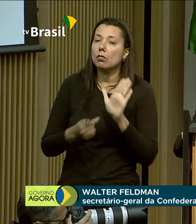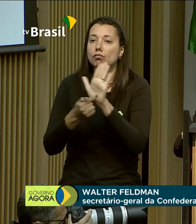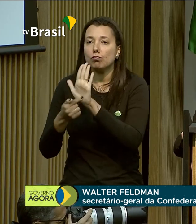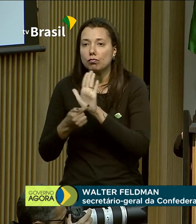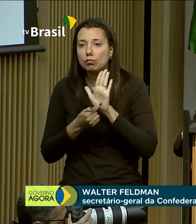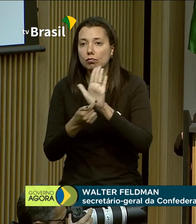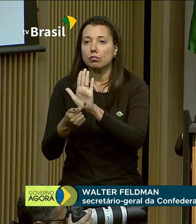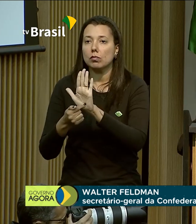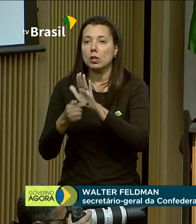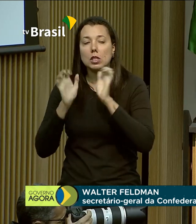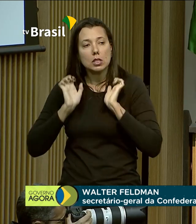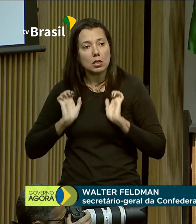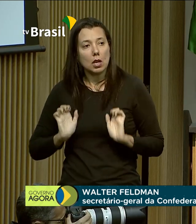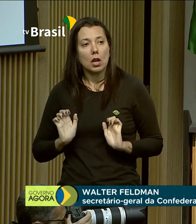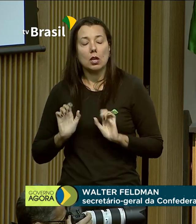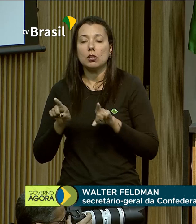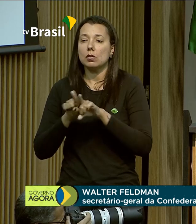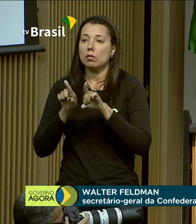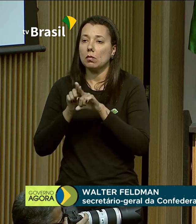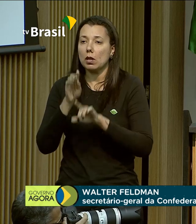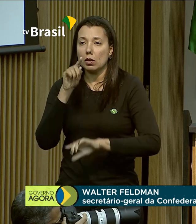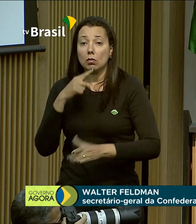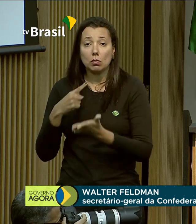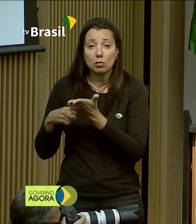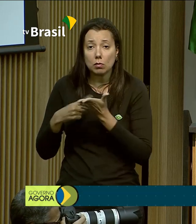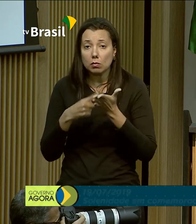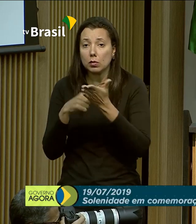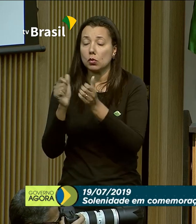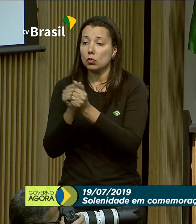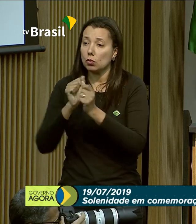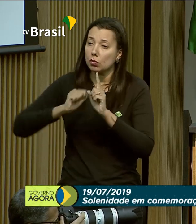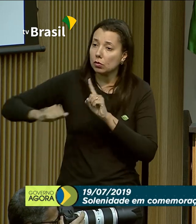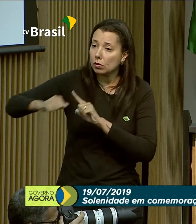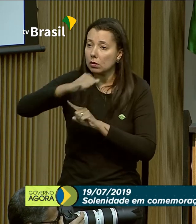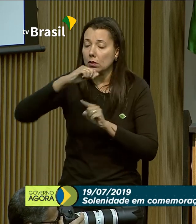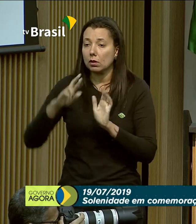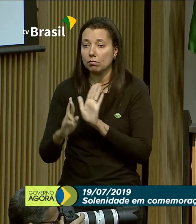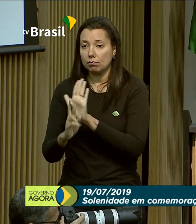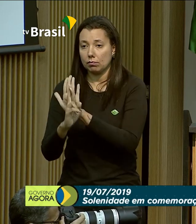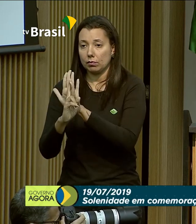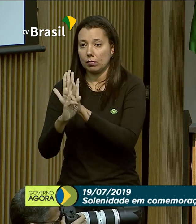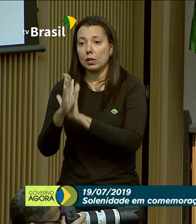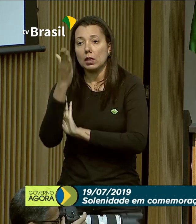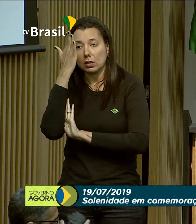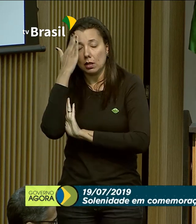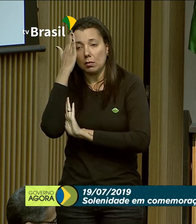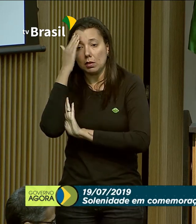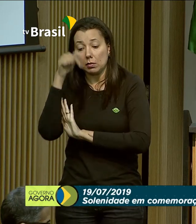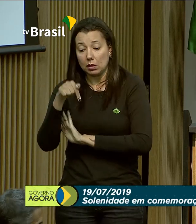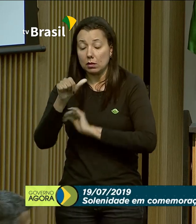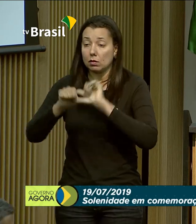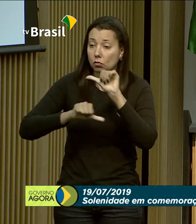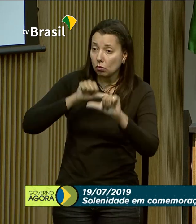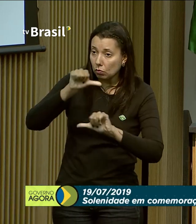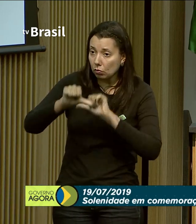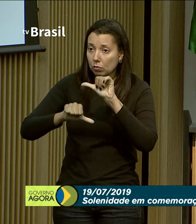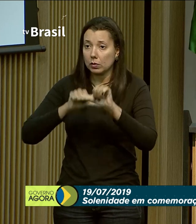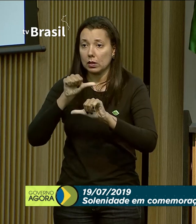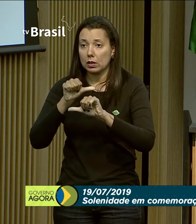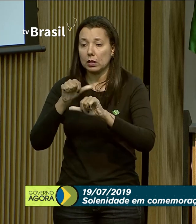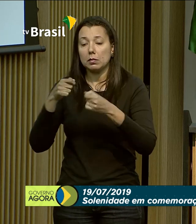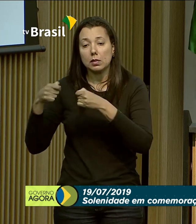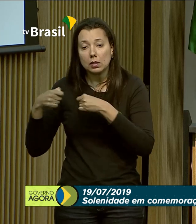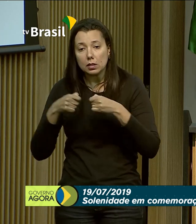transparência, de ética e de compromisso com a sociedade que ele representa. sabemos que essas transformações